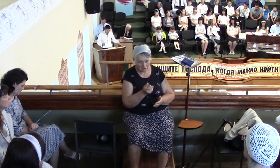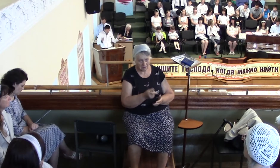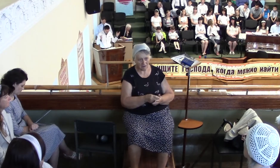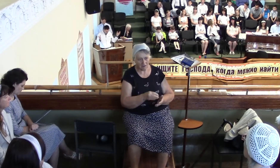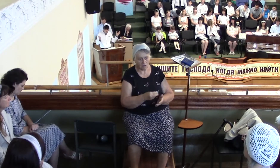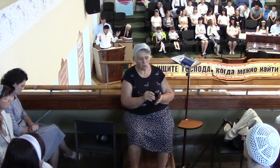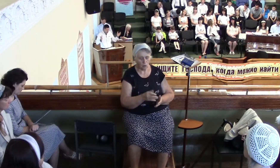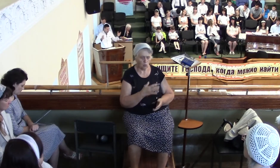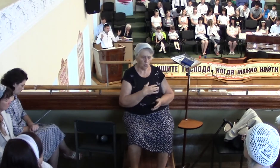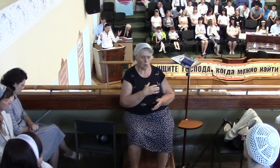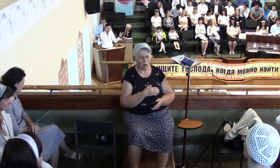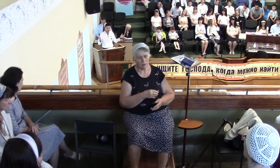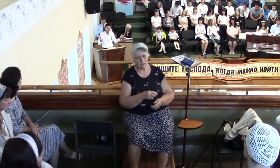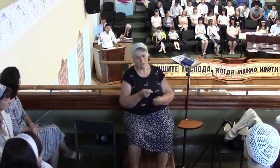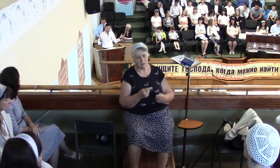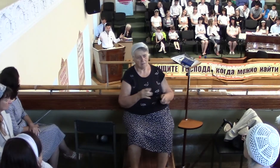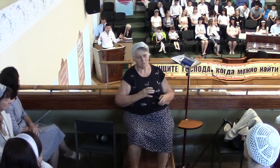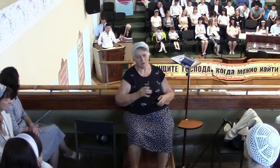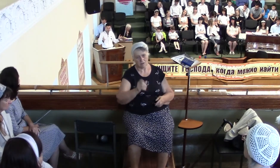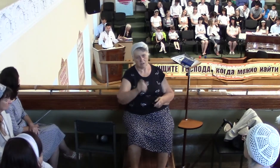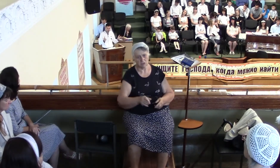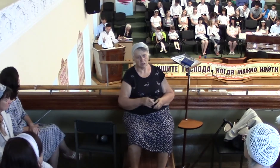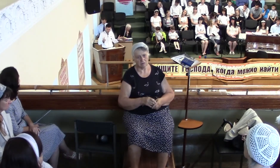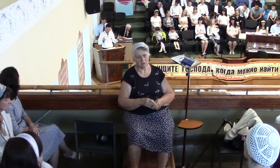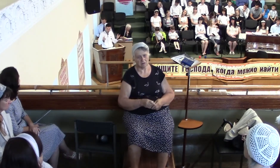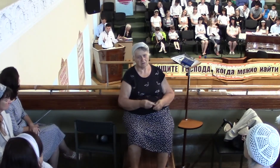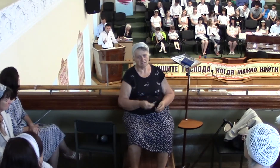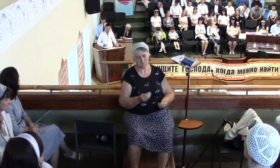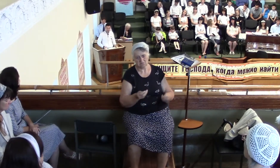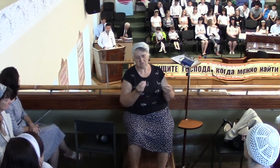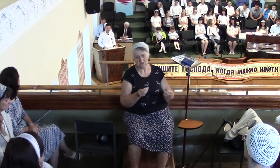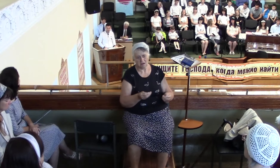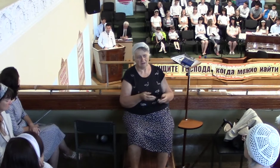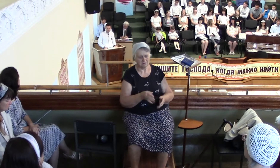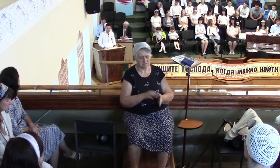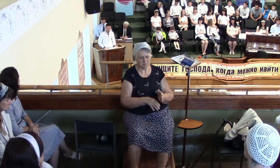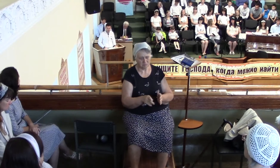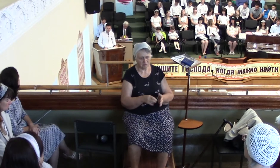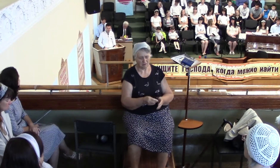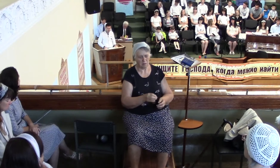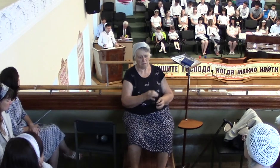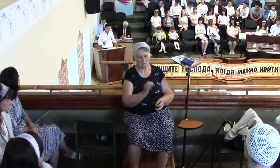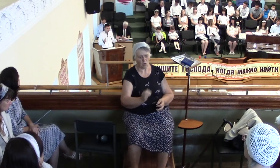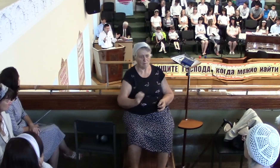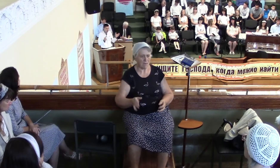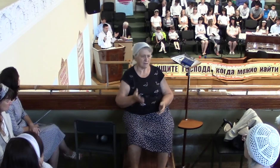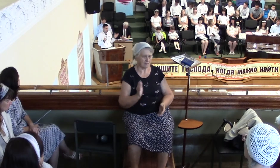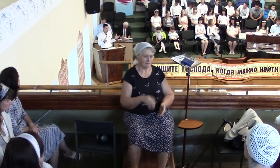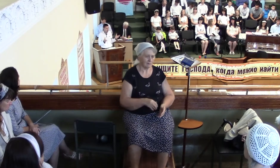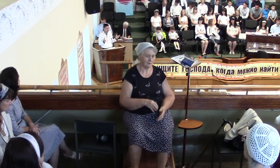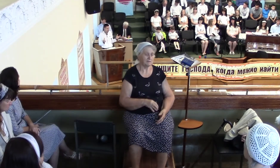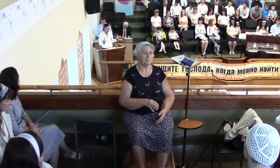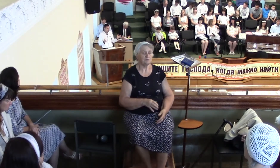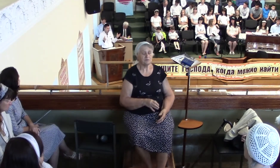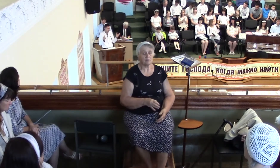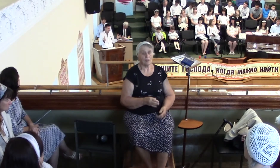Он самый богатый, Он обладает всем. И Он говорит о том, что Он дорого заплатил. Тогда насколько это